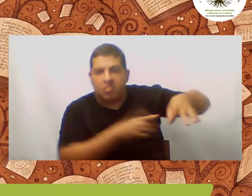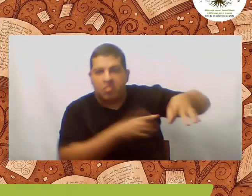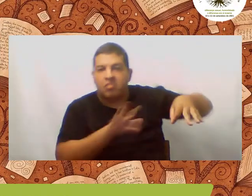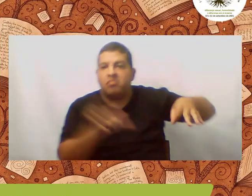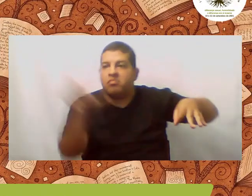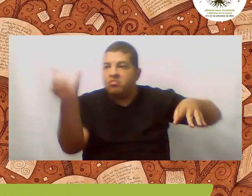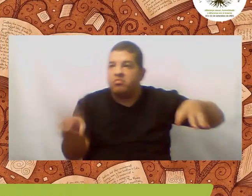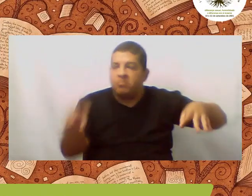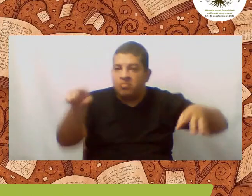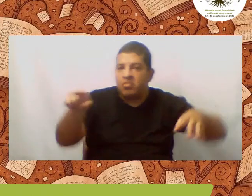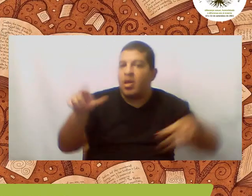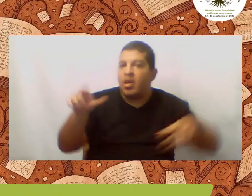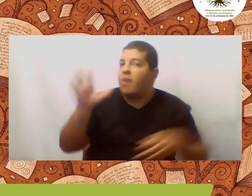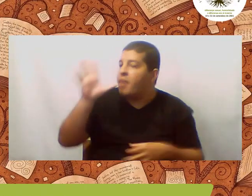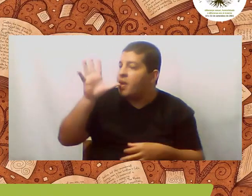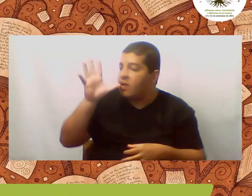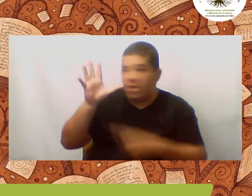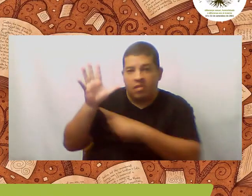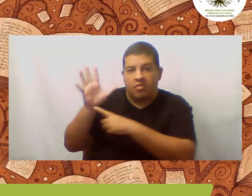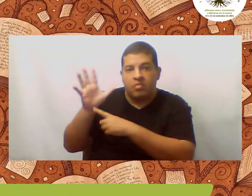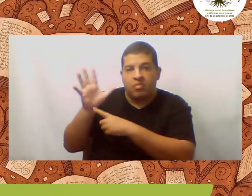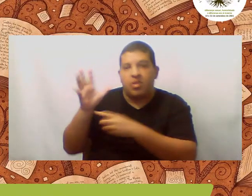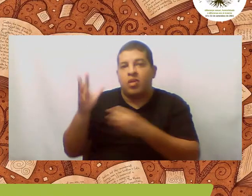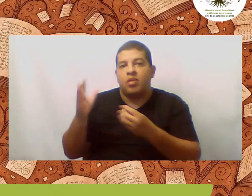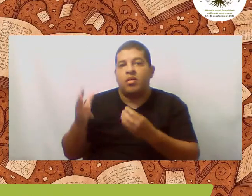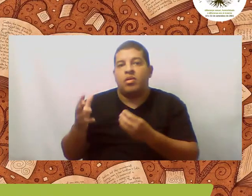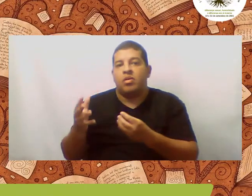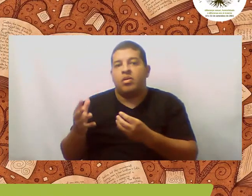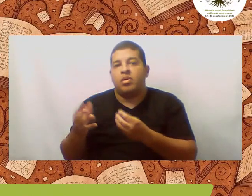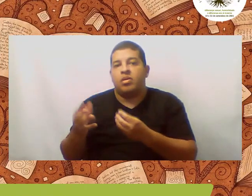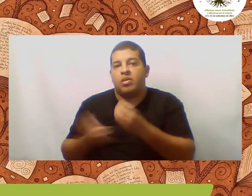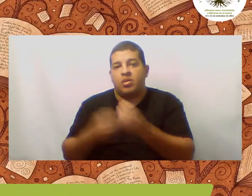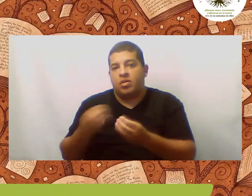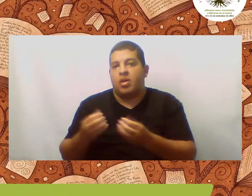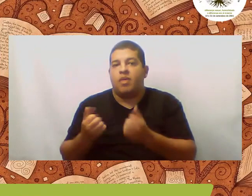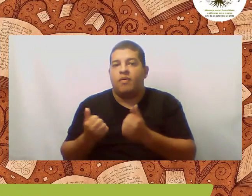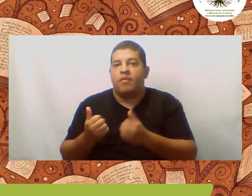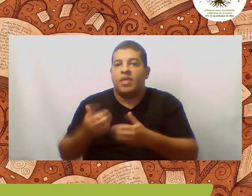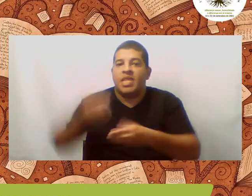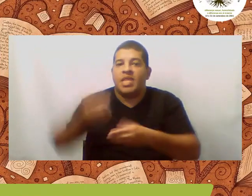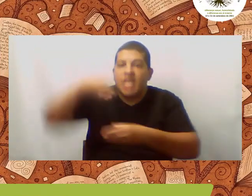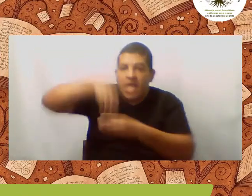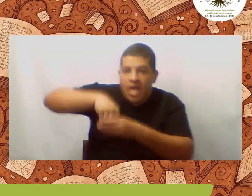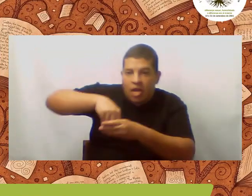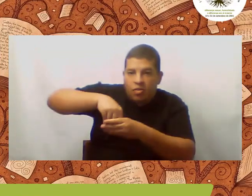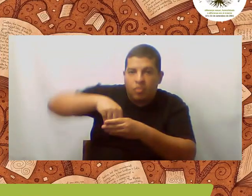e na genitália masculina eles eram esvaginados, né?